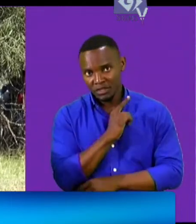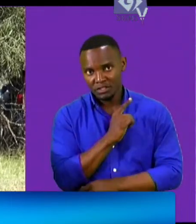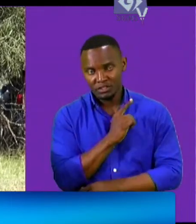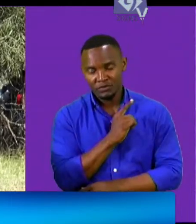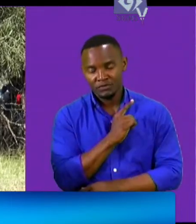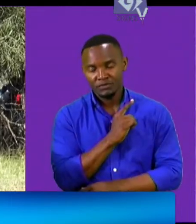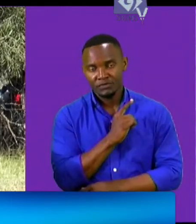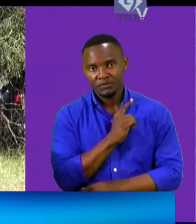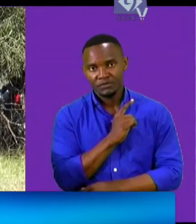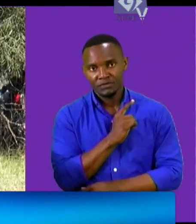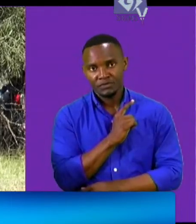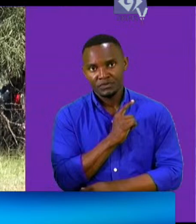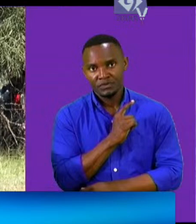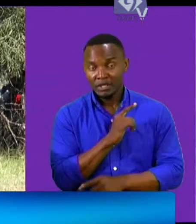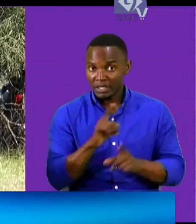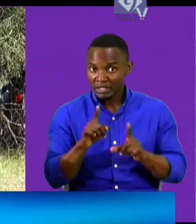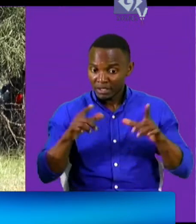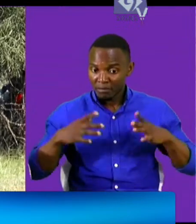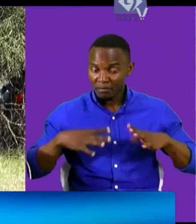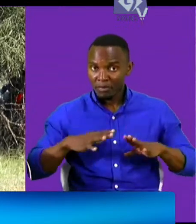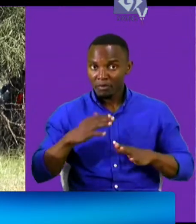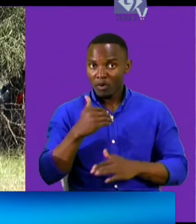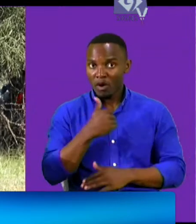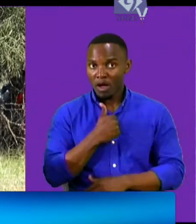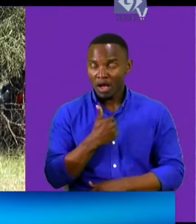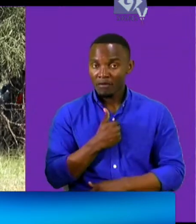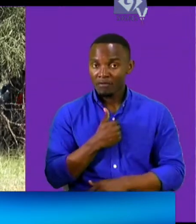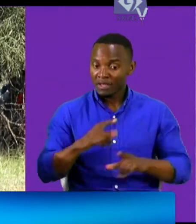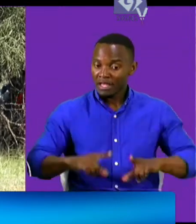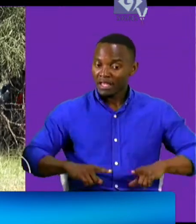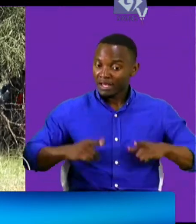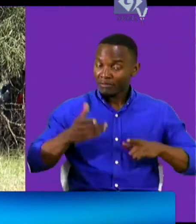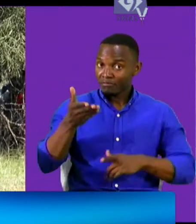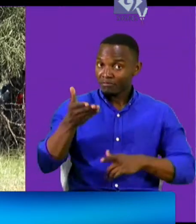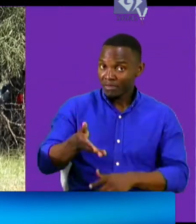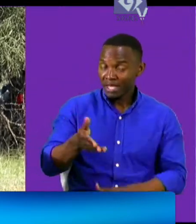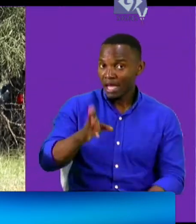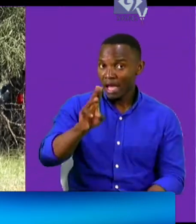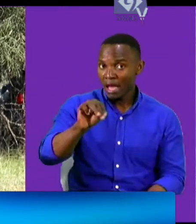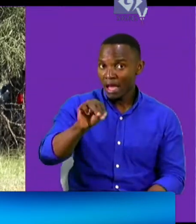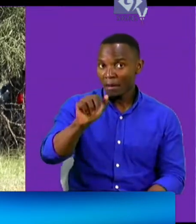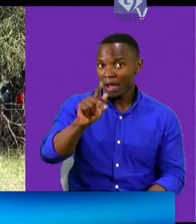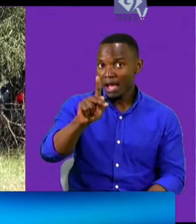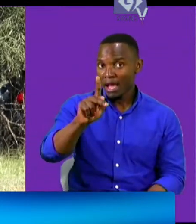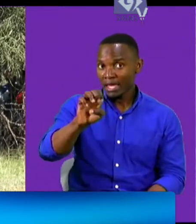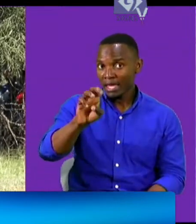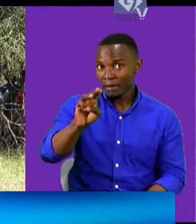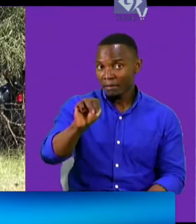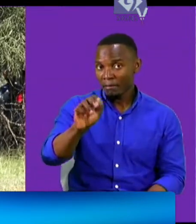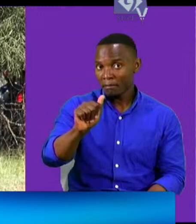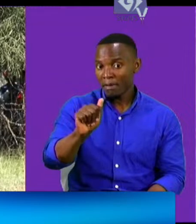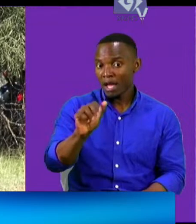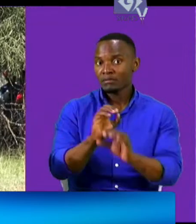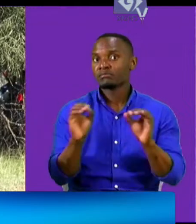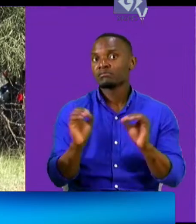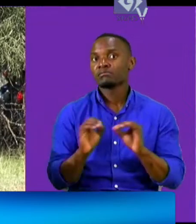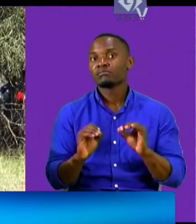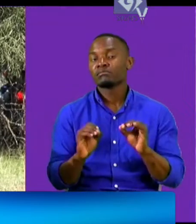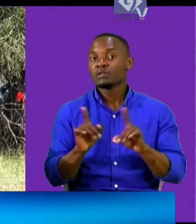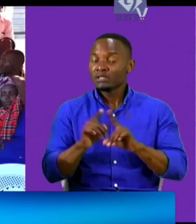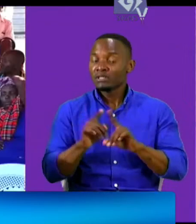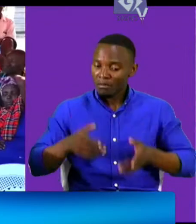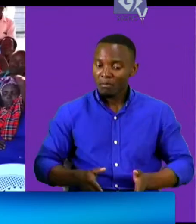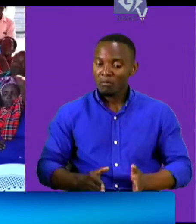Na title deed wenye wako nazo sio wakaaji wa Makema, sio Wakamba wa hapa, sio Wambere wa hapa.